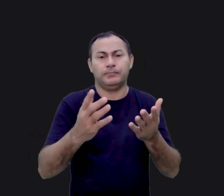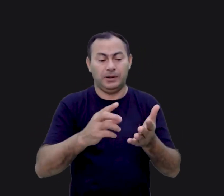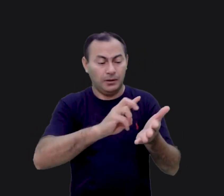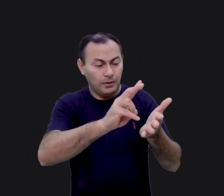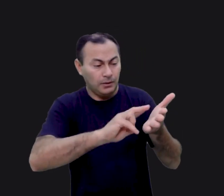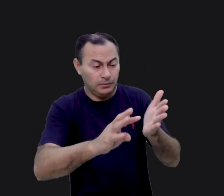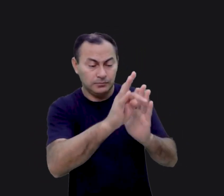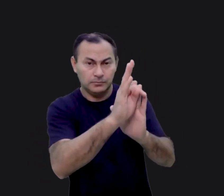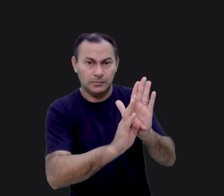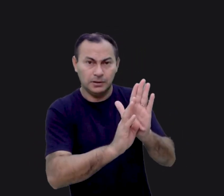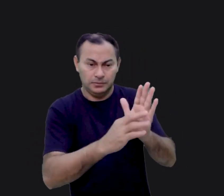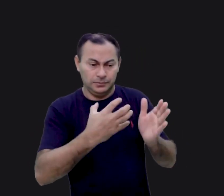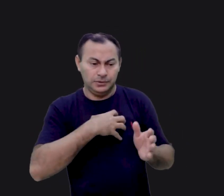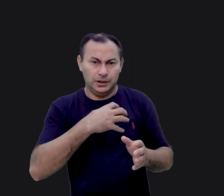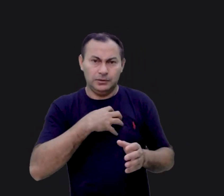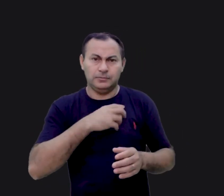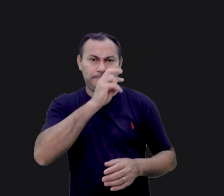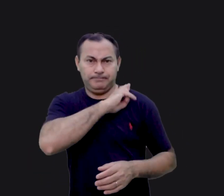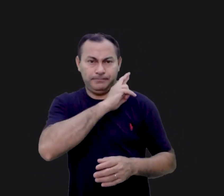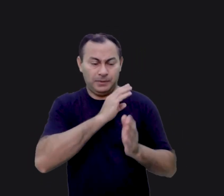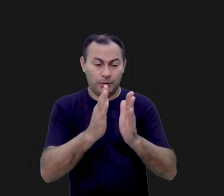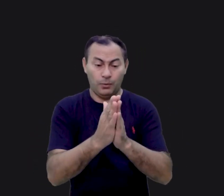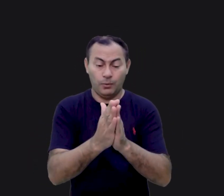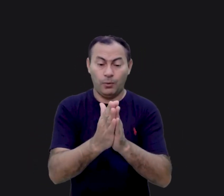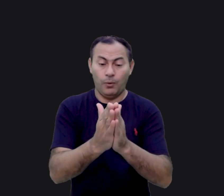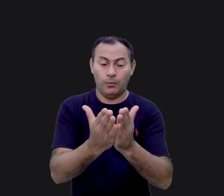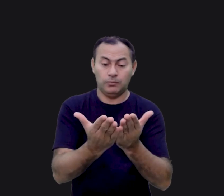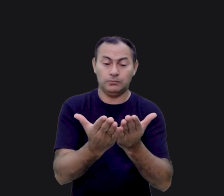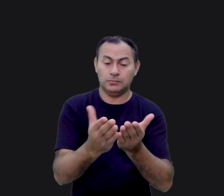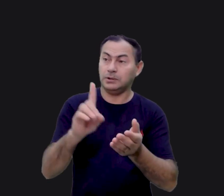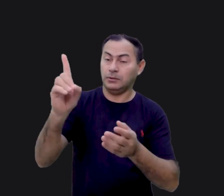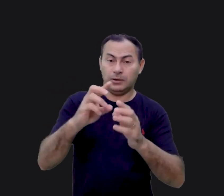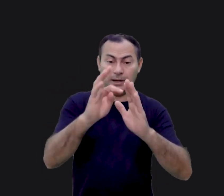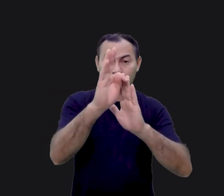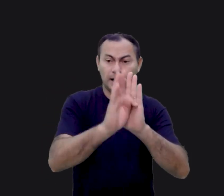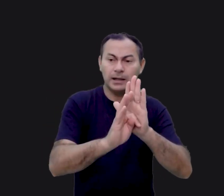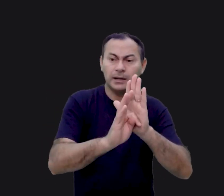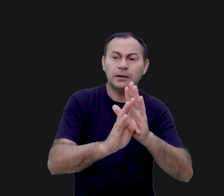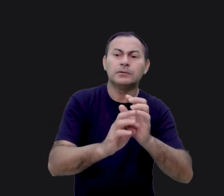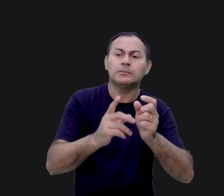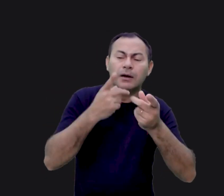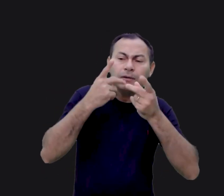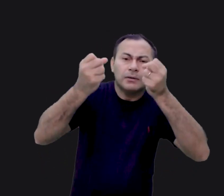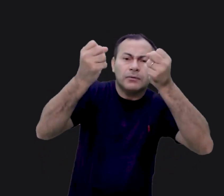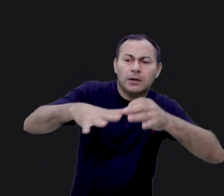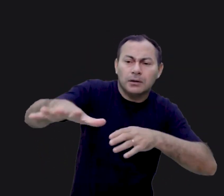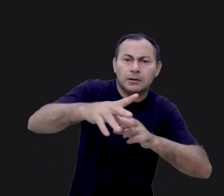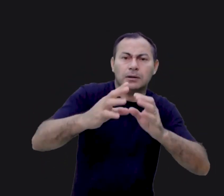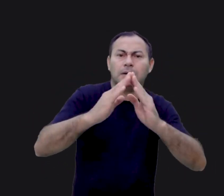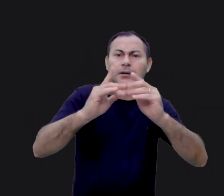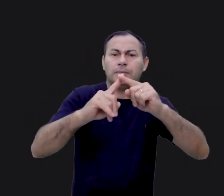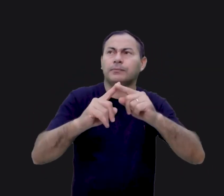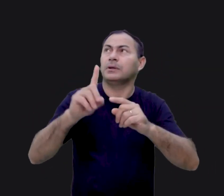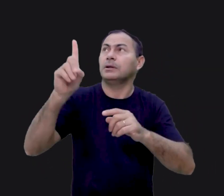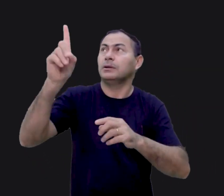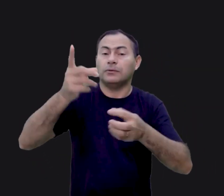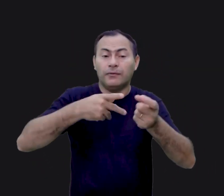enquanto eu li aquele texto de maneira responsiva com a igreja foi como o senhor estivesse me falando você confia em sua própria